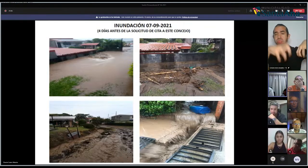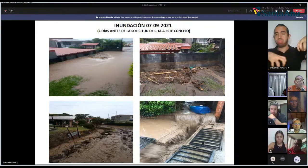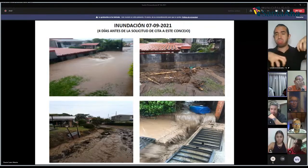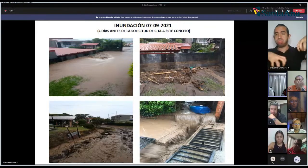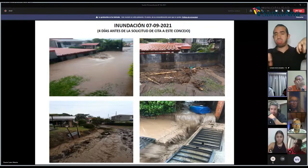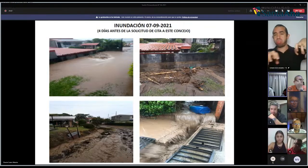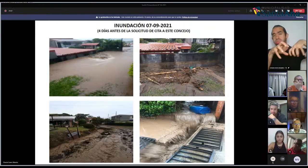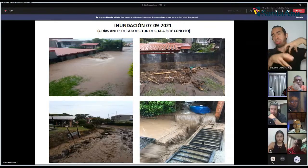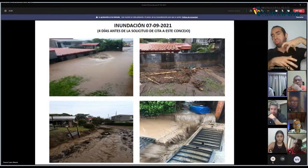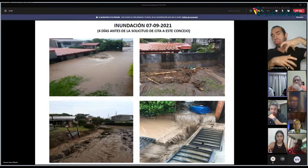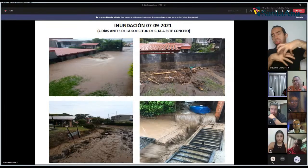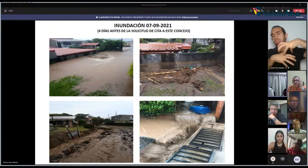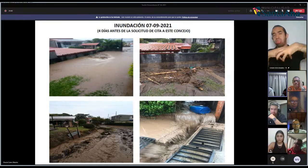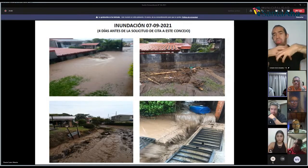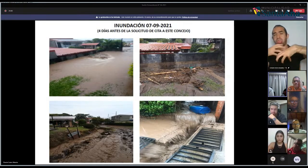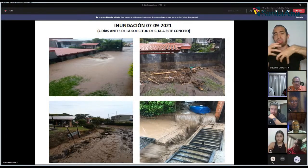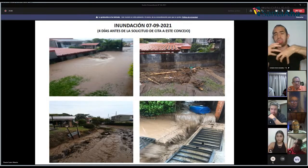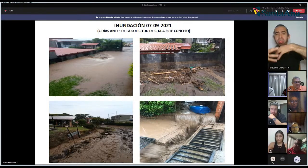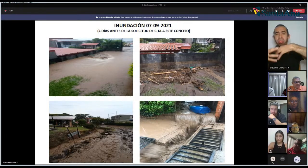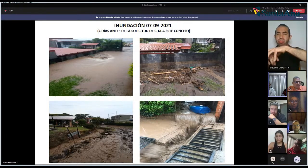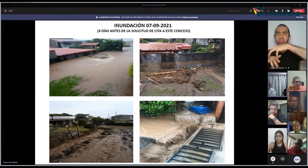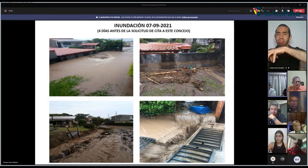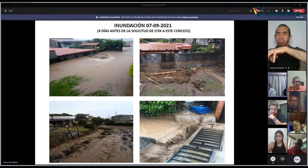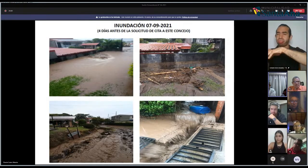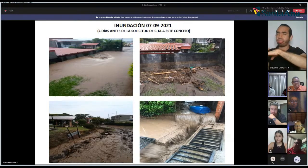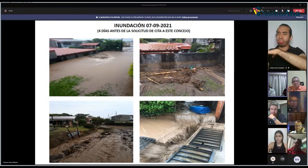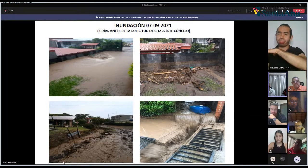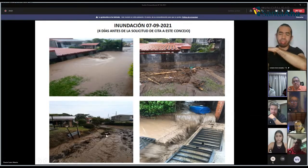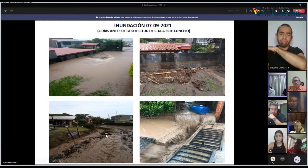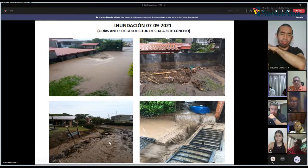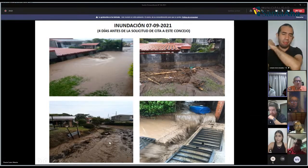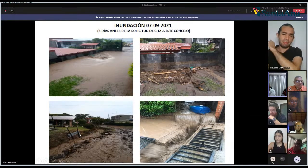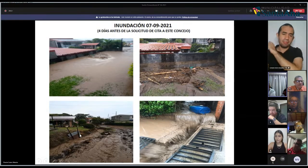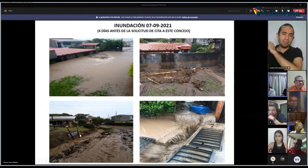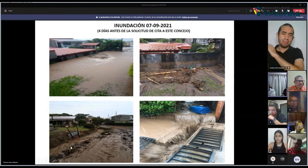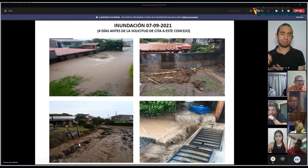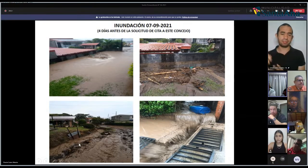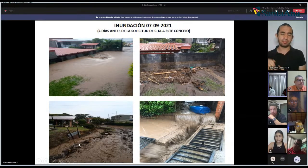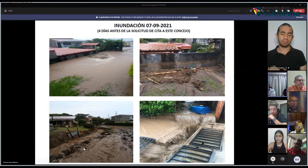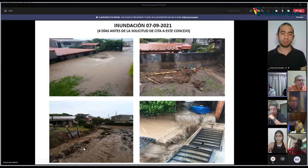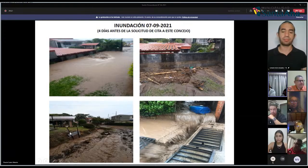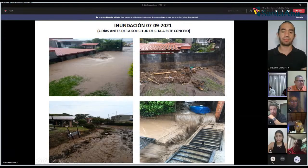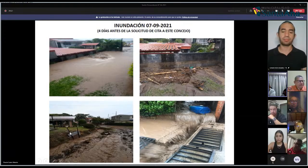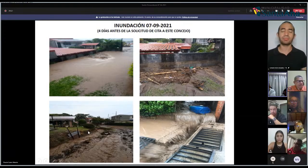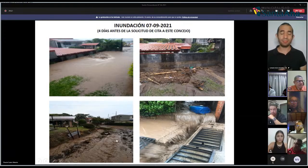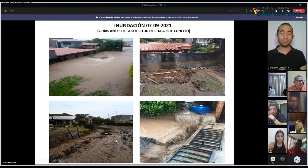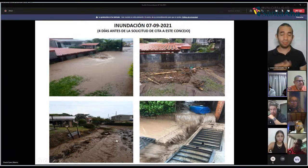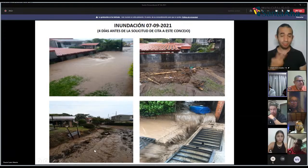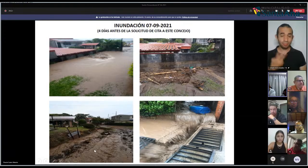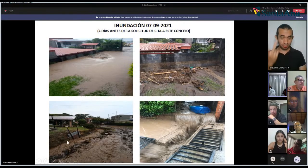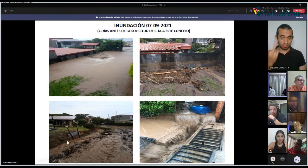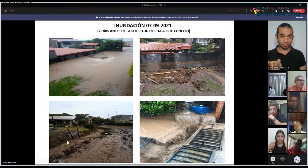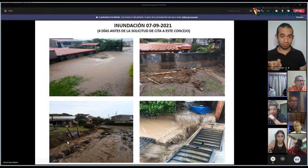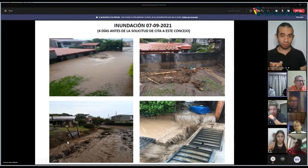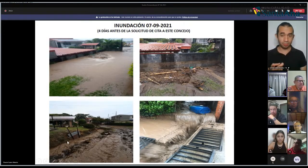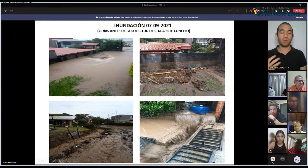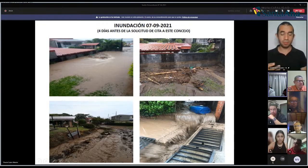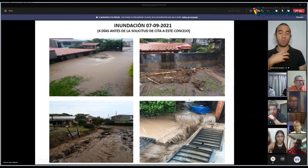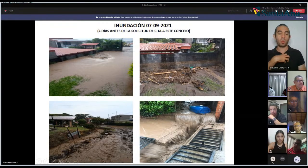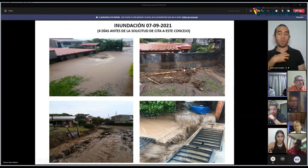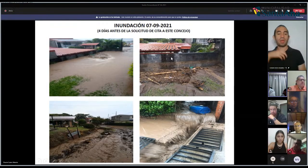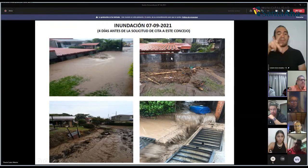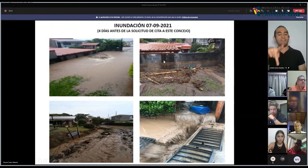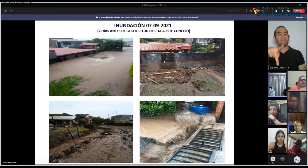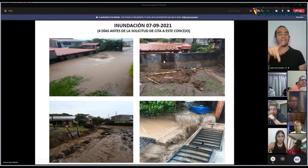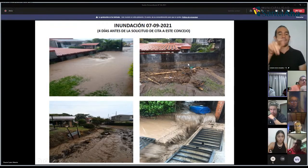el agua literalmente pasa por la propiedad este de doña patricia y las hermanas verdad éste la